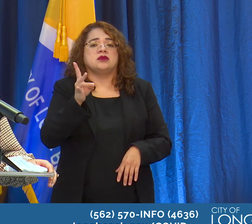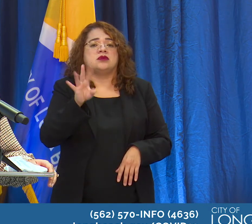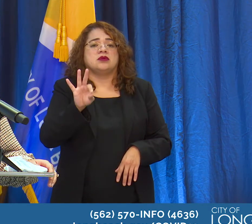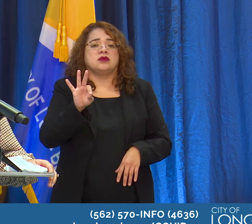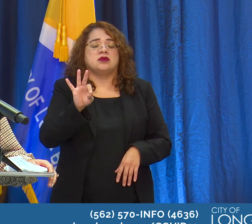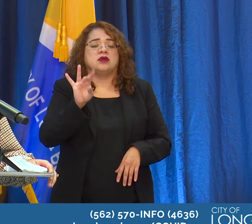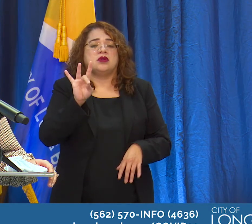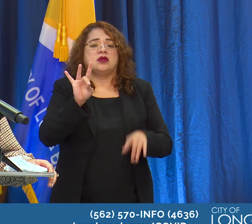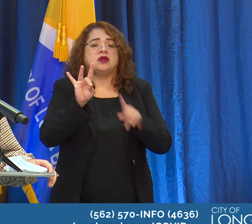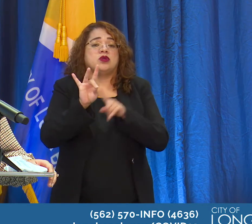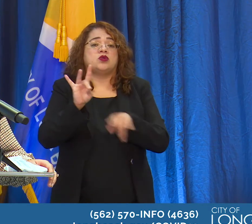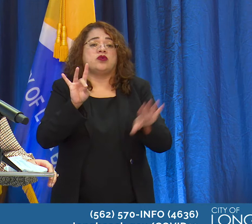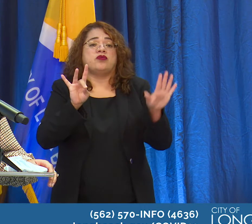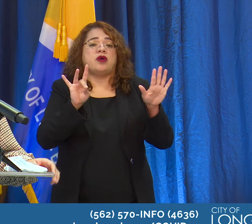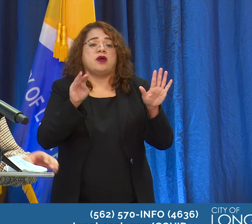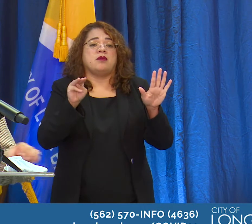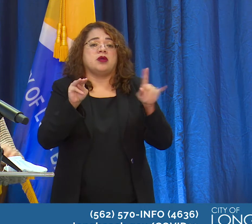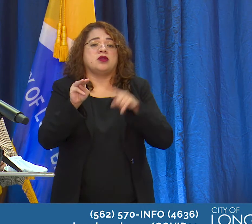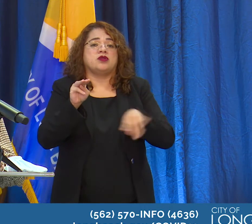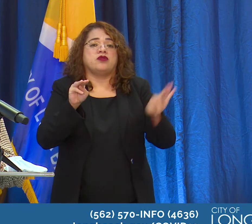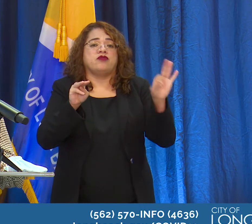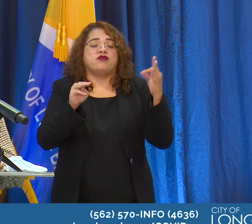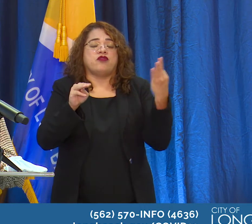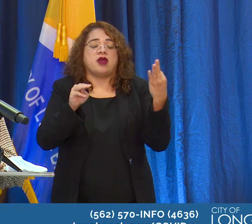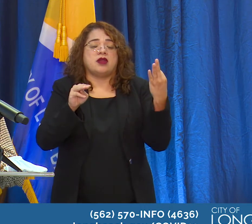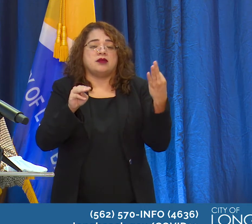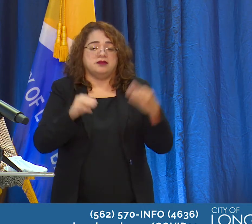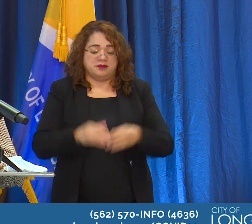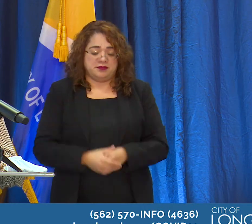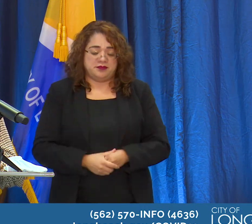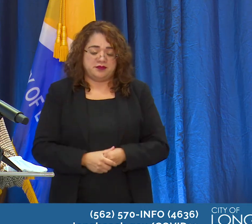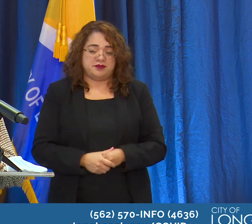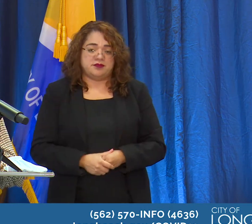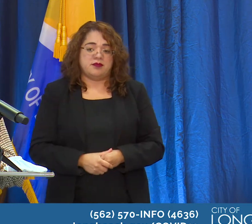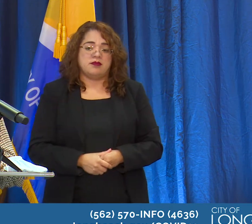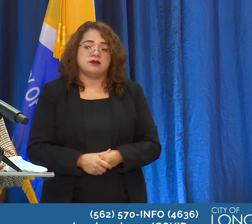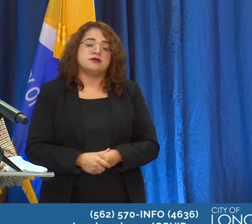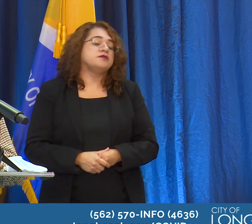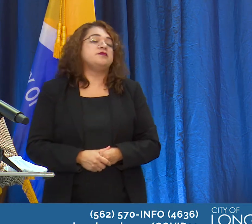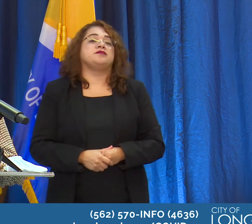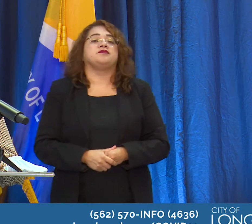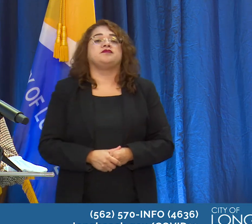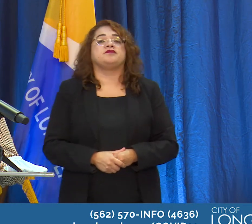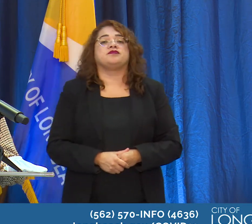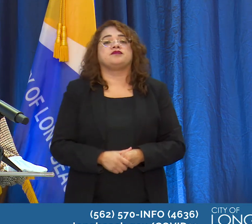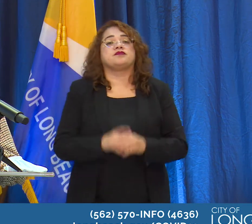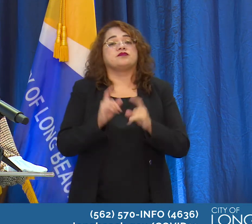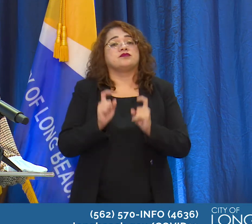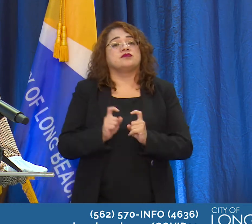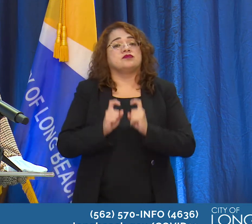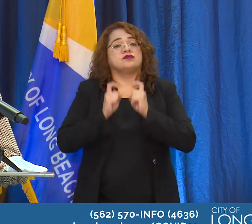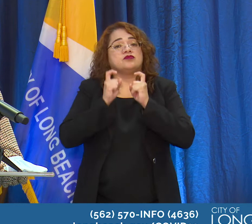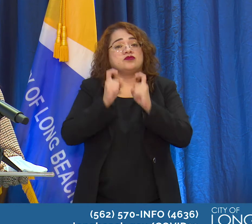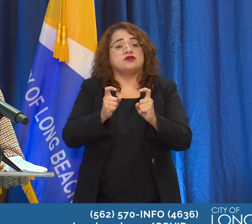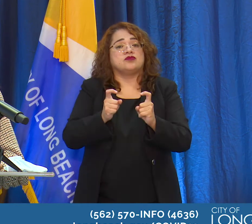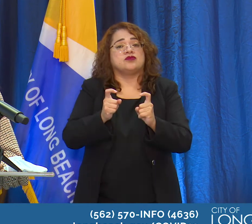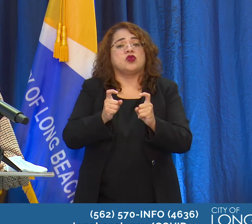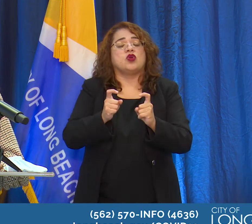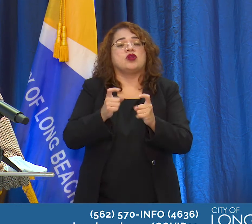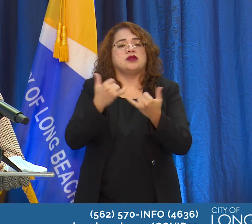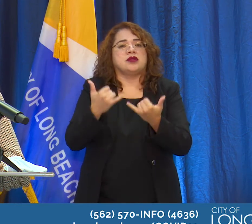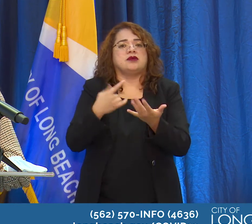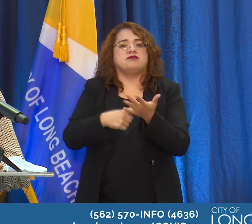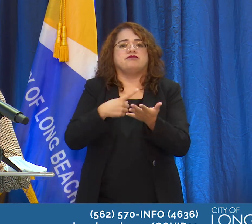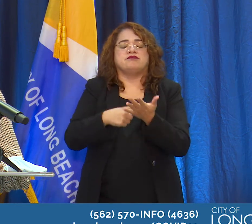562-570-7979 de 8 de la mañana a 5 de la tarde, de lunes a viernes. Donación de plasma. Si